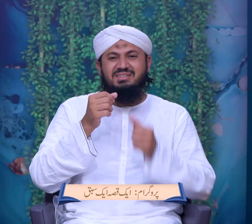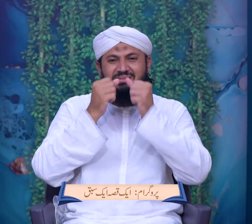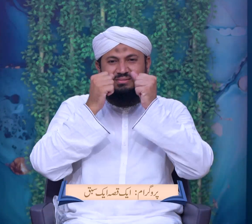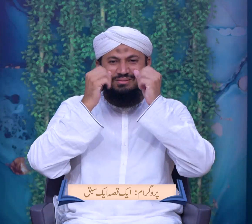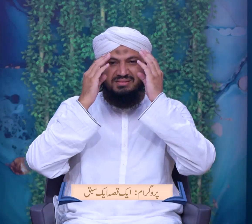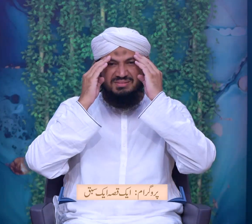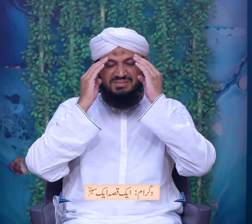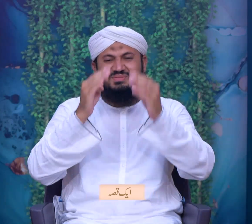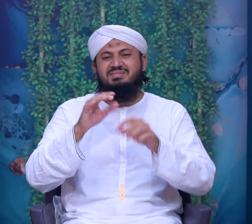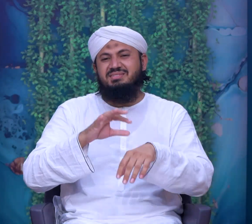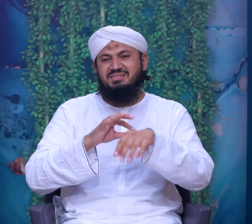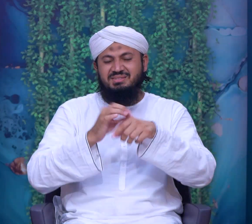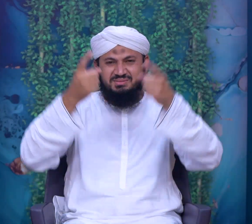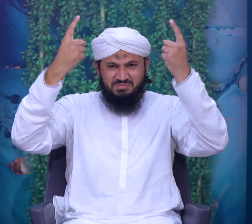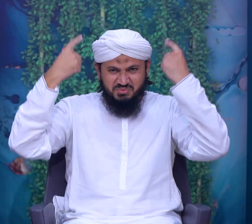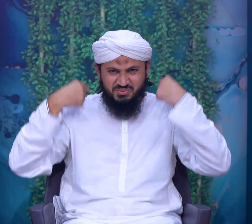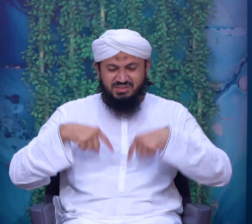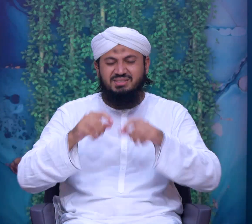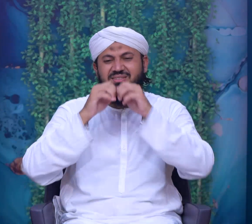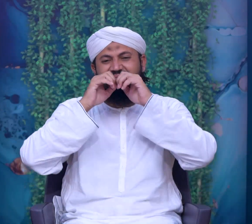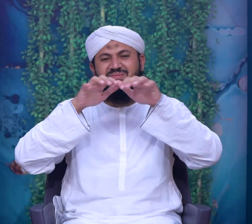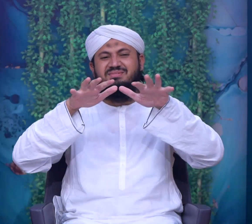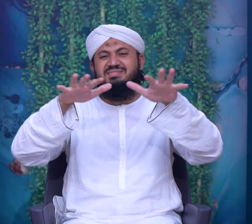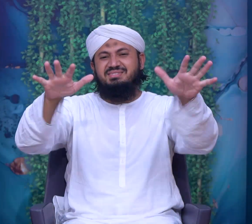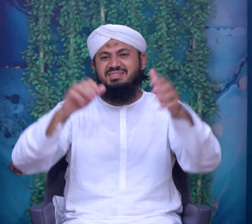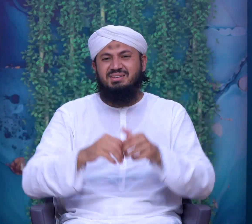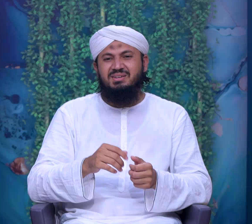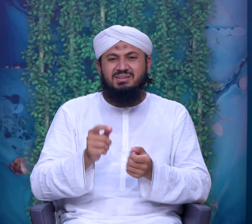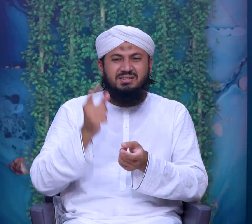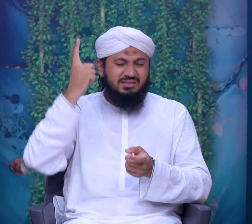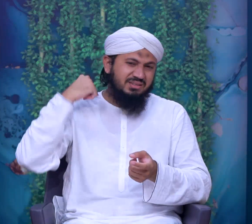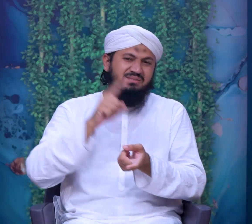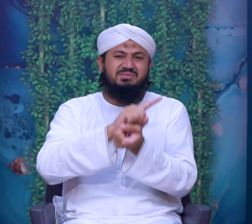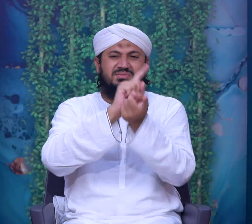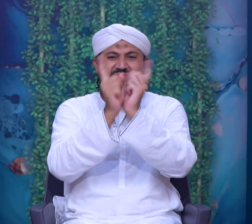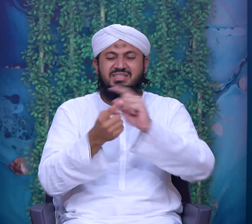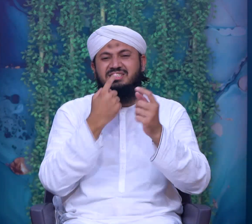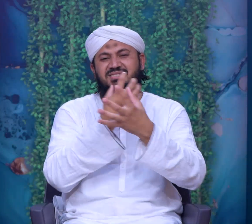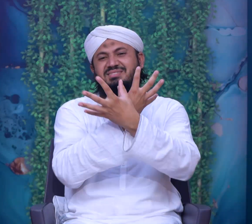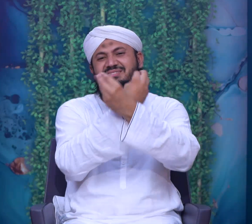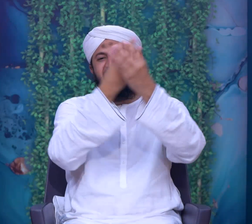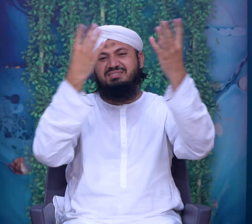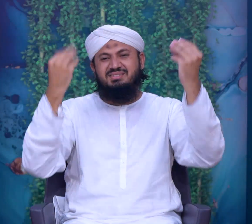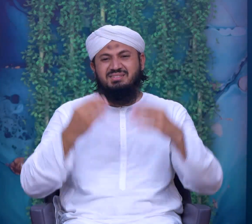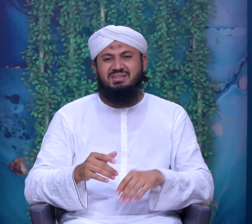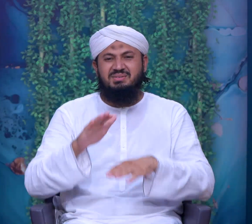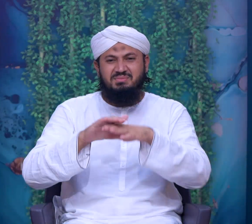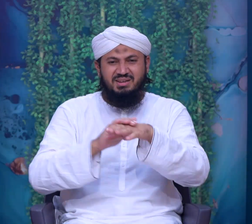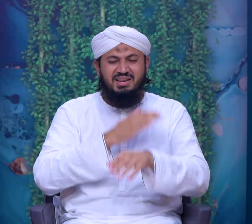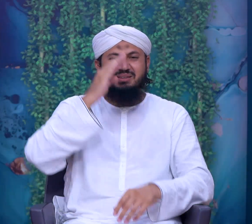وصحبہ وسلم سے نکلنے والا نور رات کی تاریکی کو دن کے اجالے میں تبدیل کر دیتا تھا۔ پیارے اسلامی بھائیوں، آج کی مقدس اور